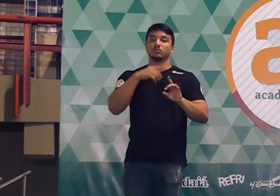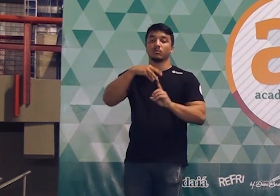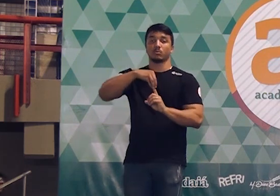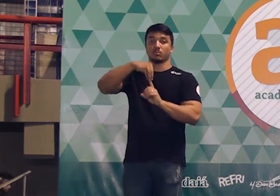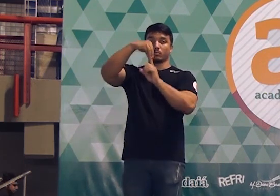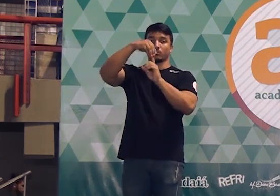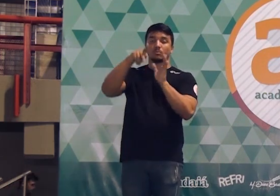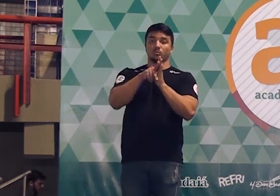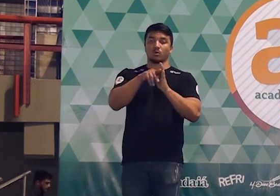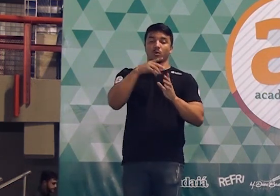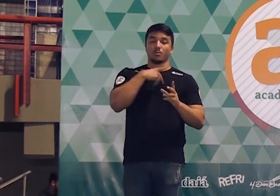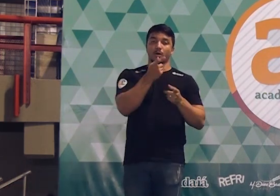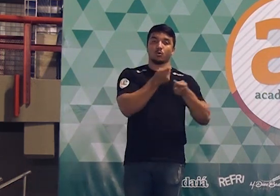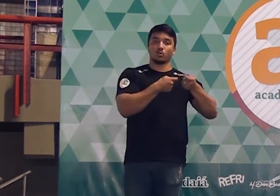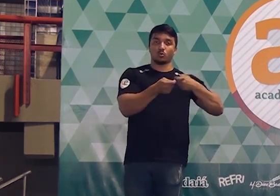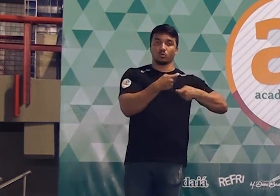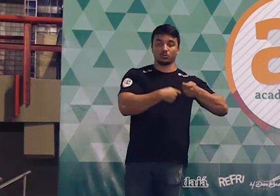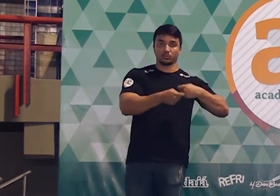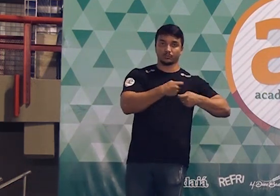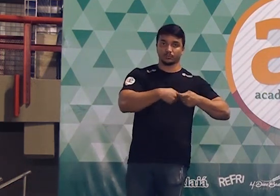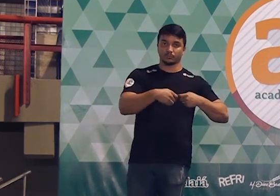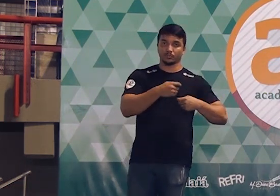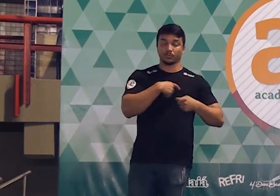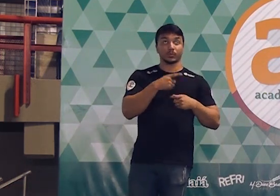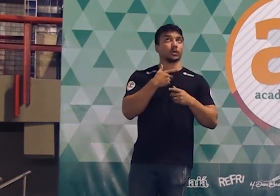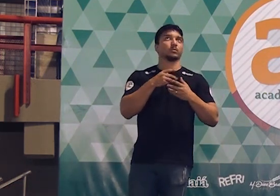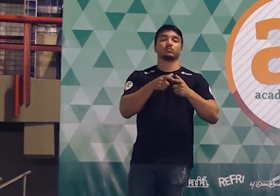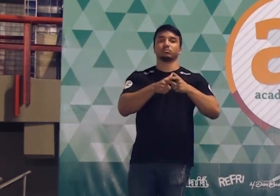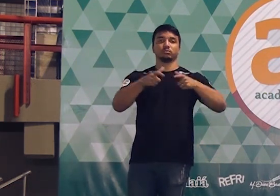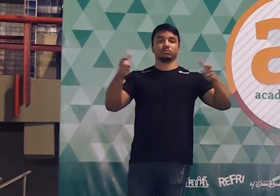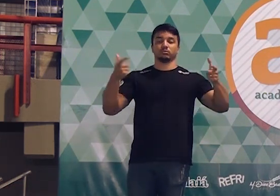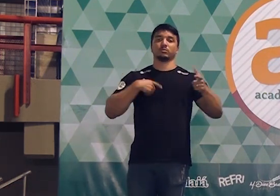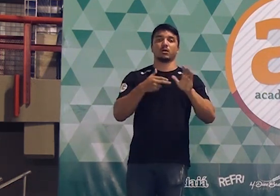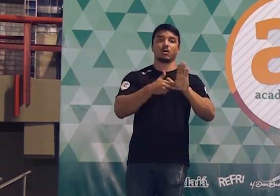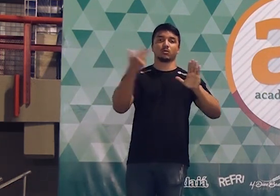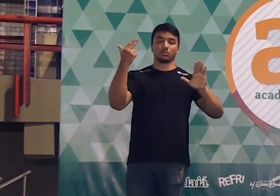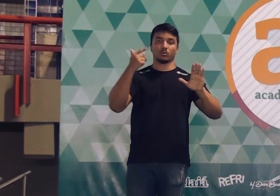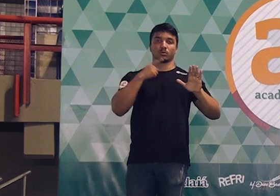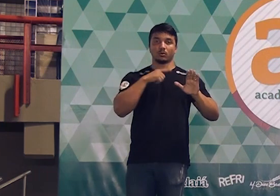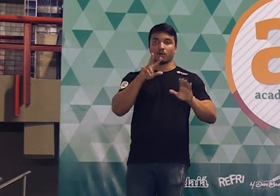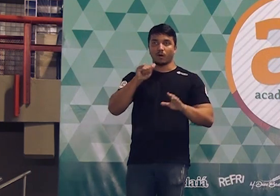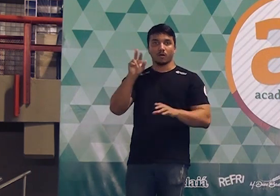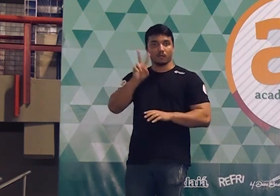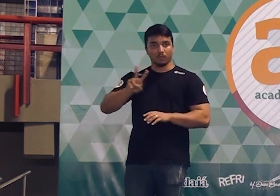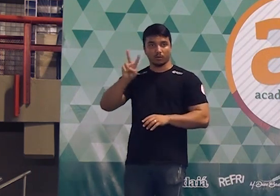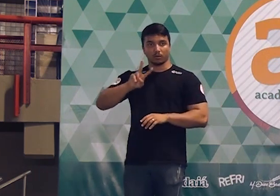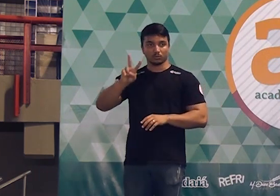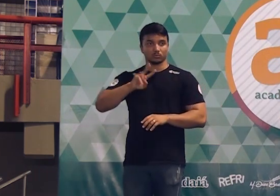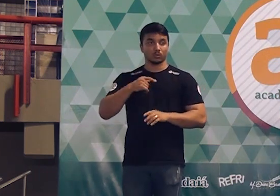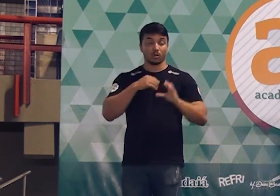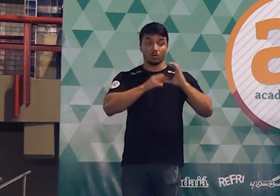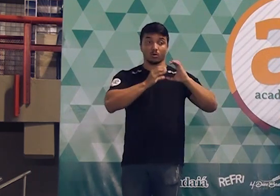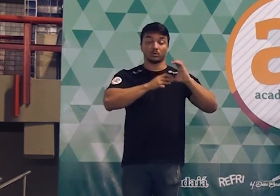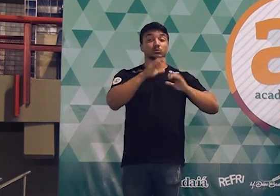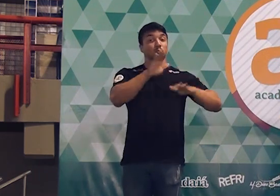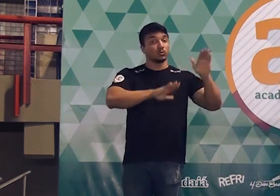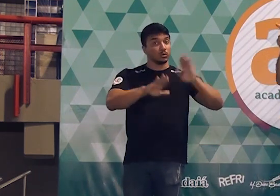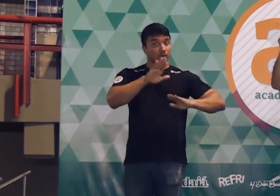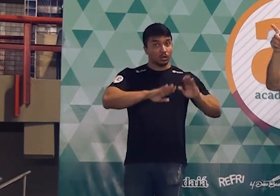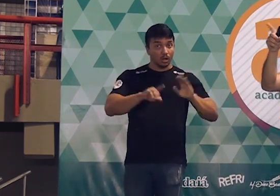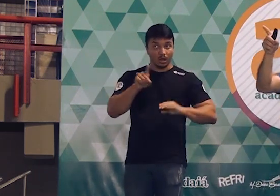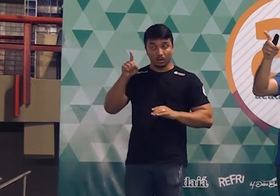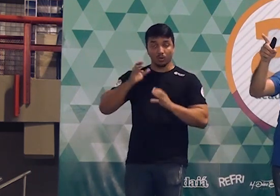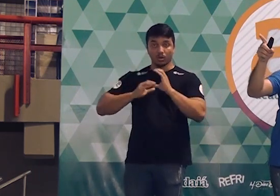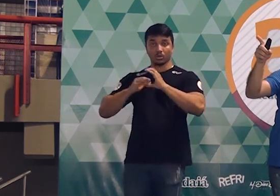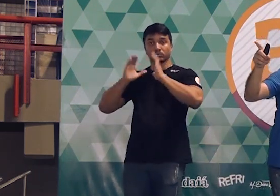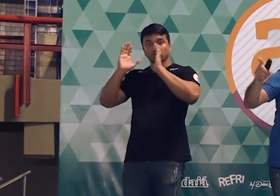monopólio econômico, ok? Vários autores. Quem vai fazer vestibular na UES, inclusive, cuidado, porque a UES já